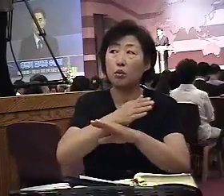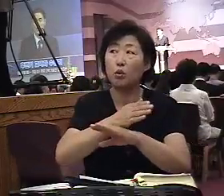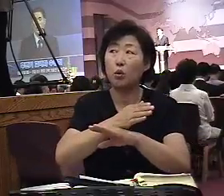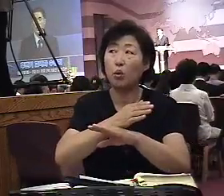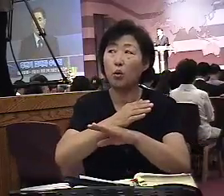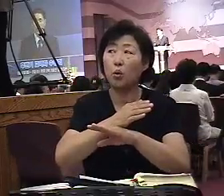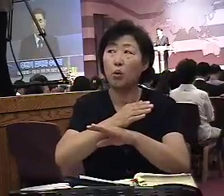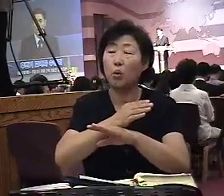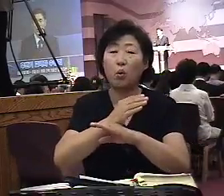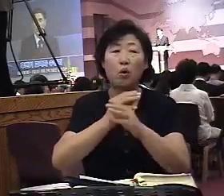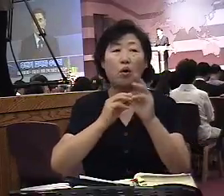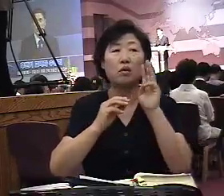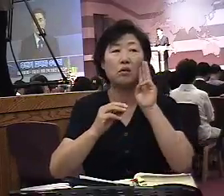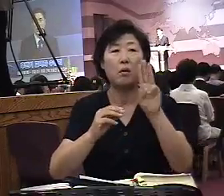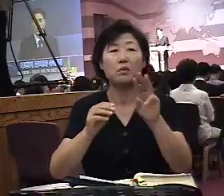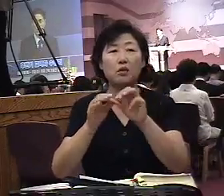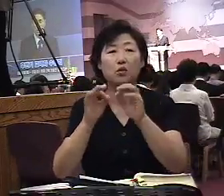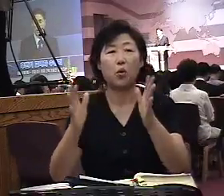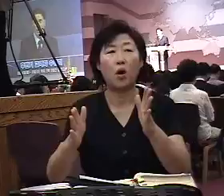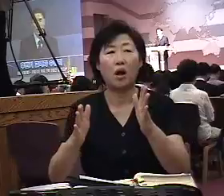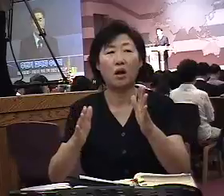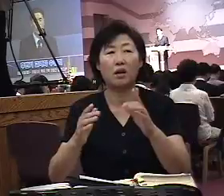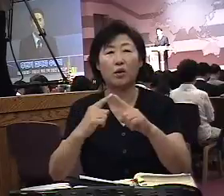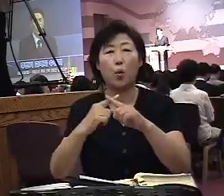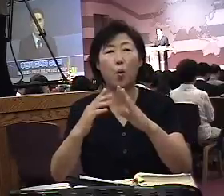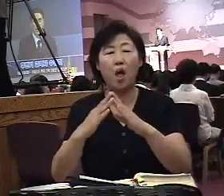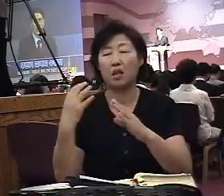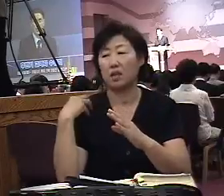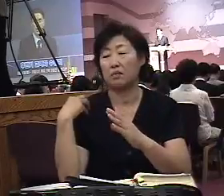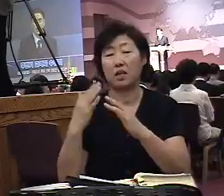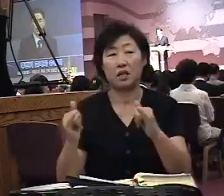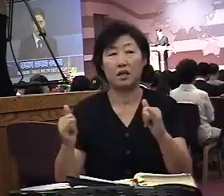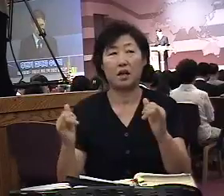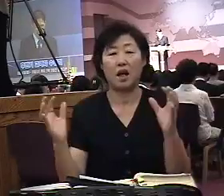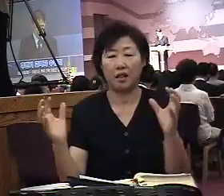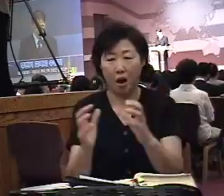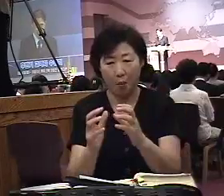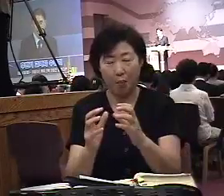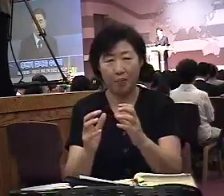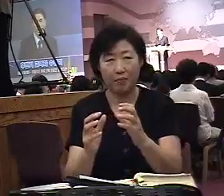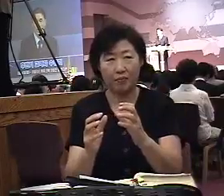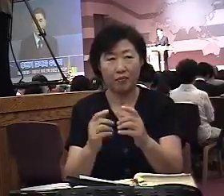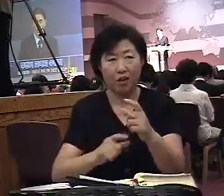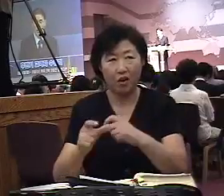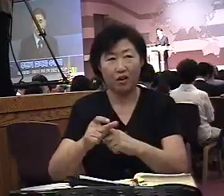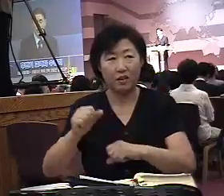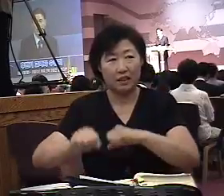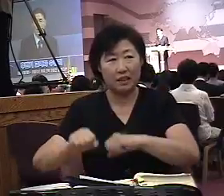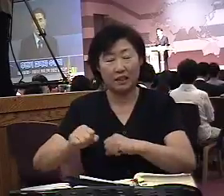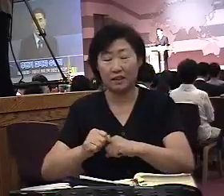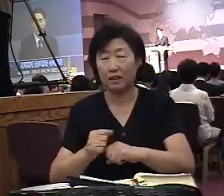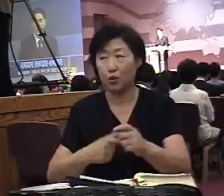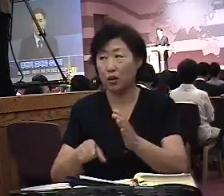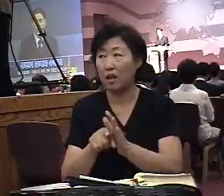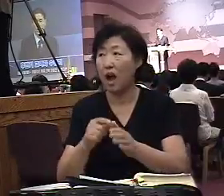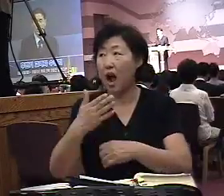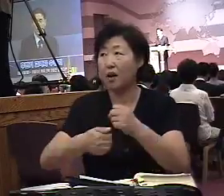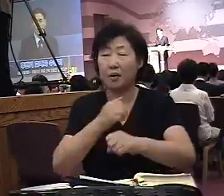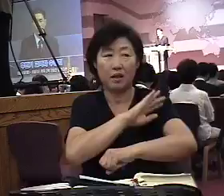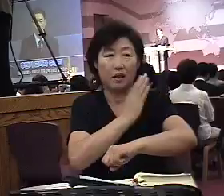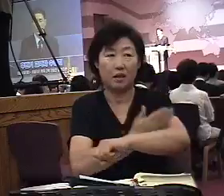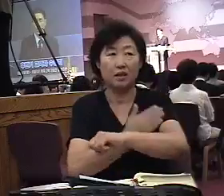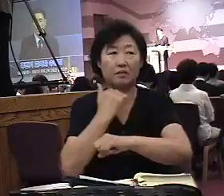진행됩니다. 교회 지도자들의 단합을 통해 더욱더 크게 역사하시는 우리 하나님의 능력을 기대합니다. 계속해서